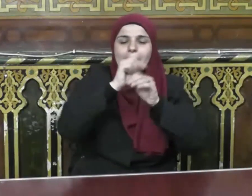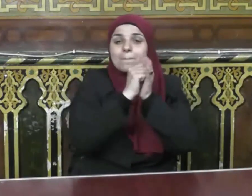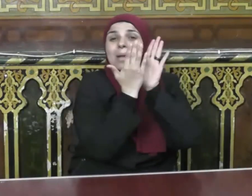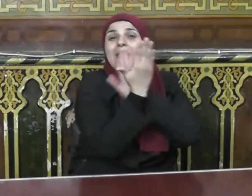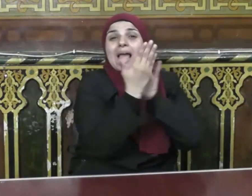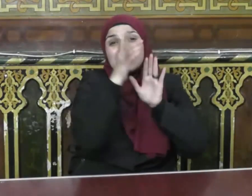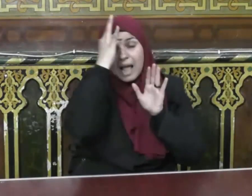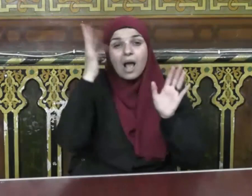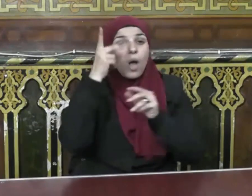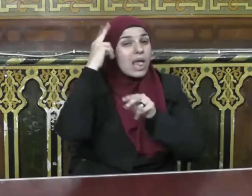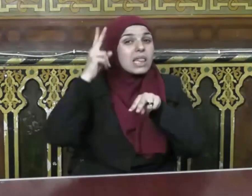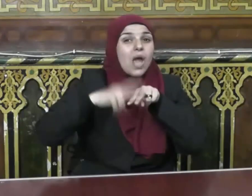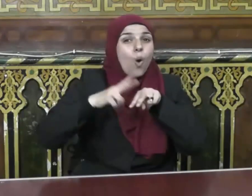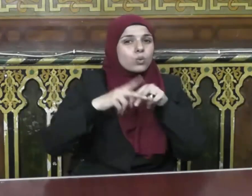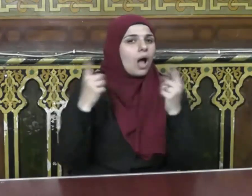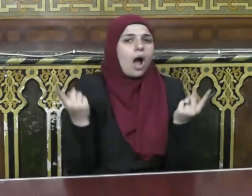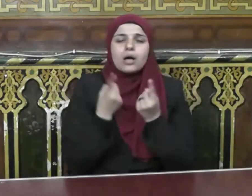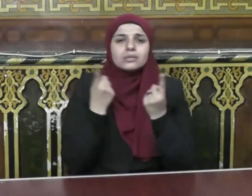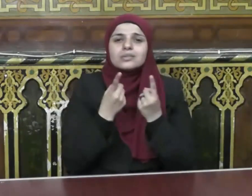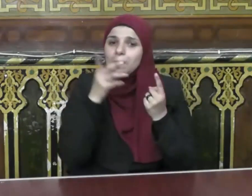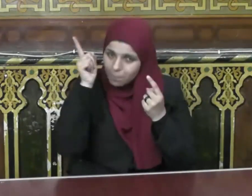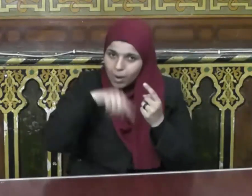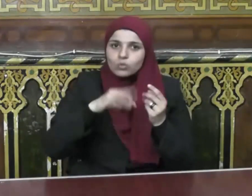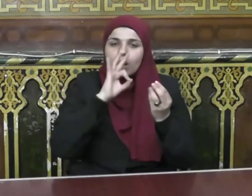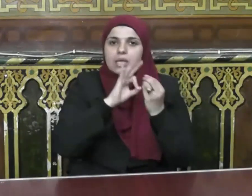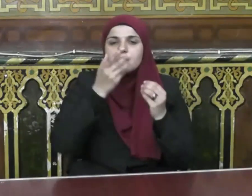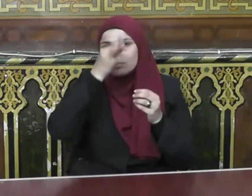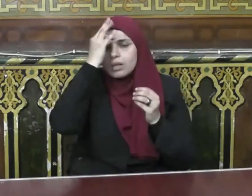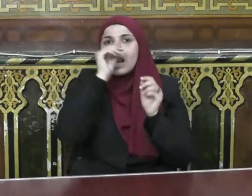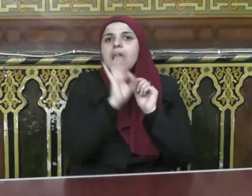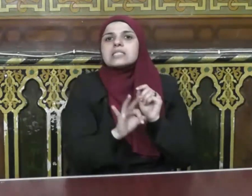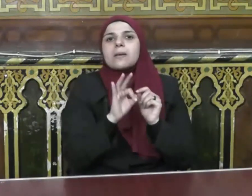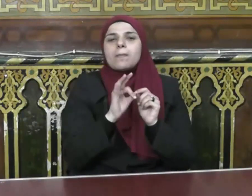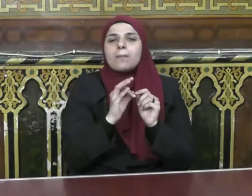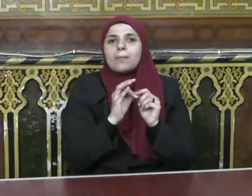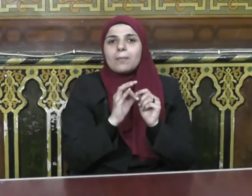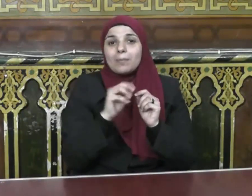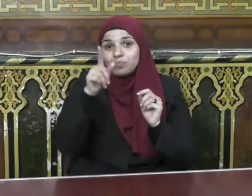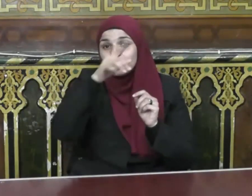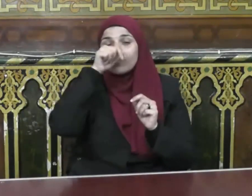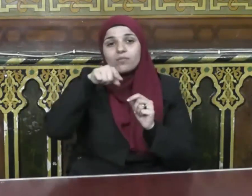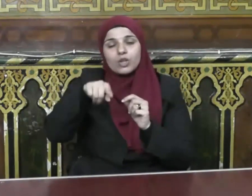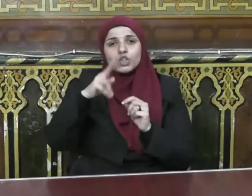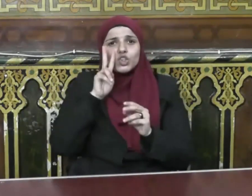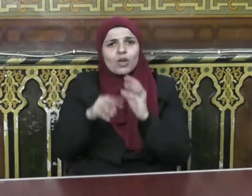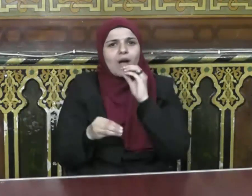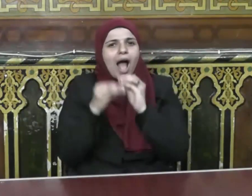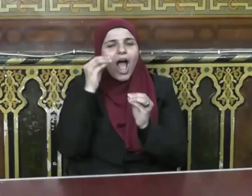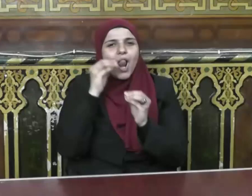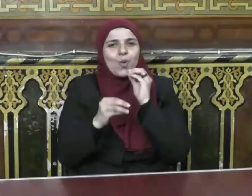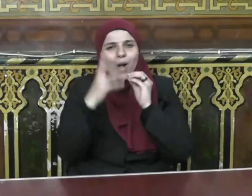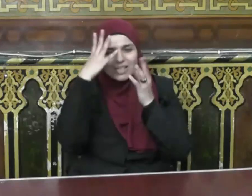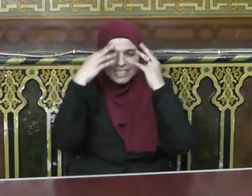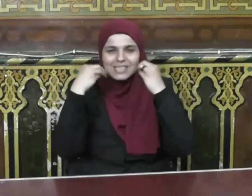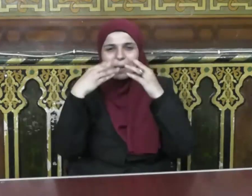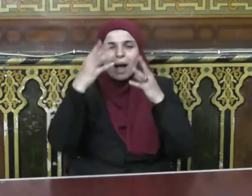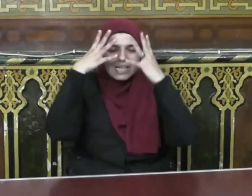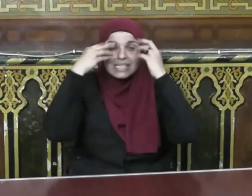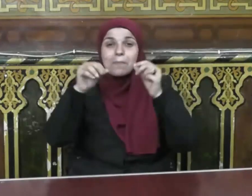حتى ظننت أنه سيورثه. ومن ألوان السماحة سماحة النفس،